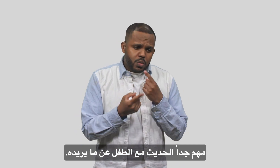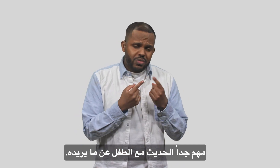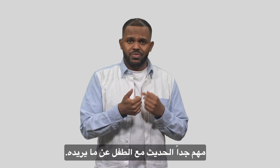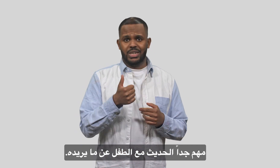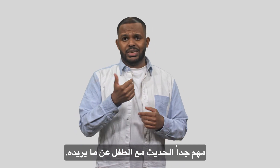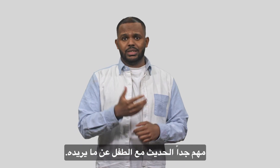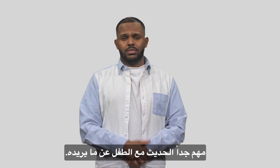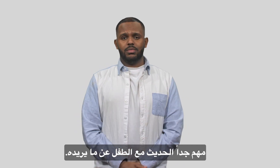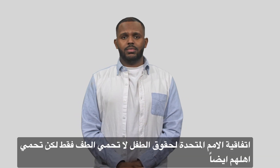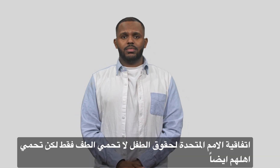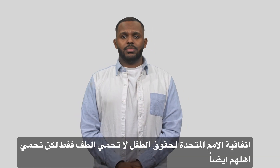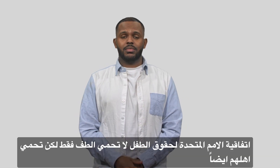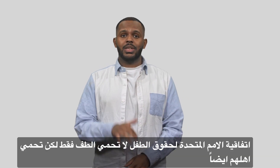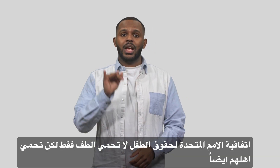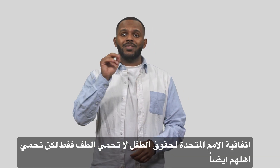مهم جدا الحديث مع الطفل عما يريده.